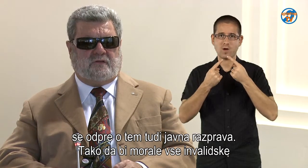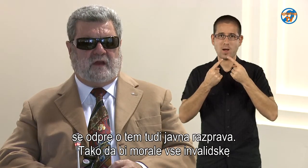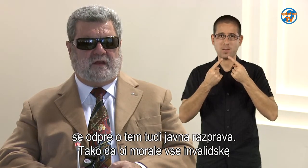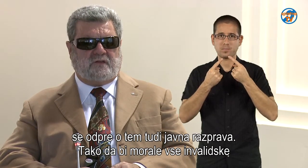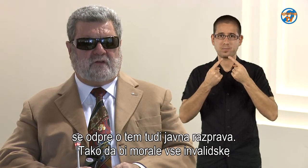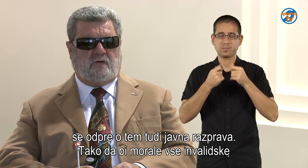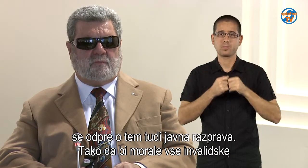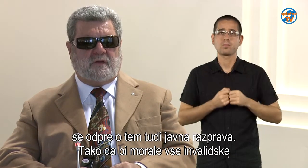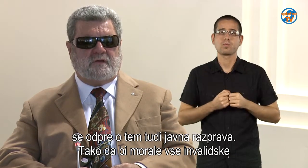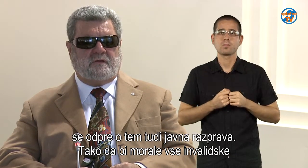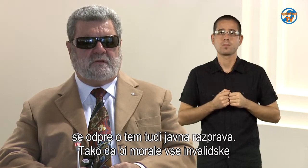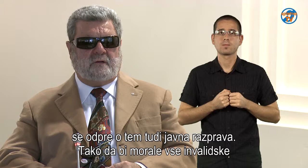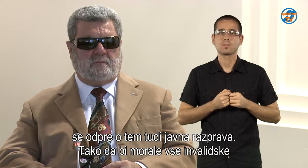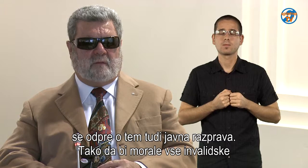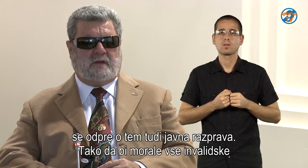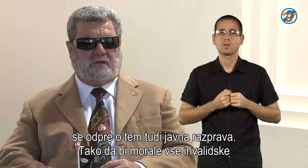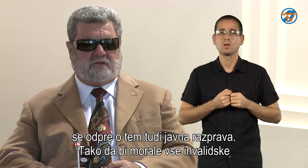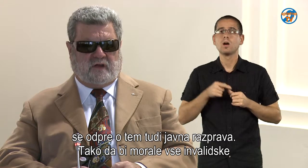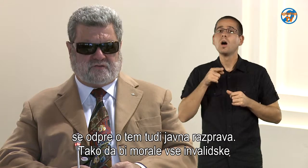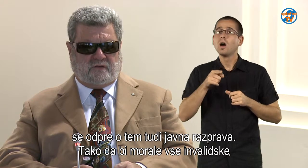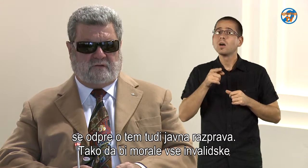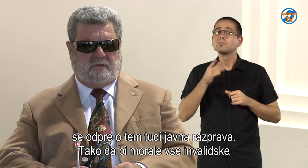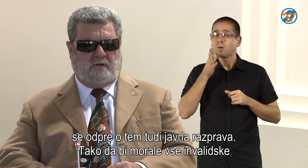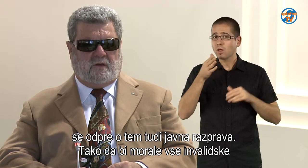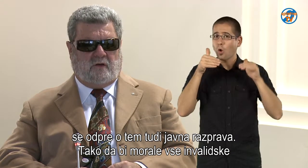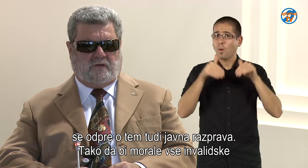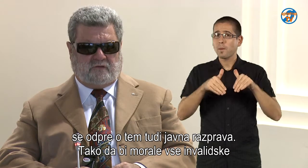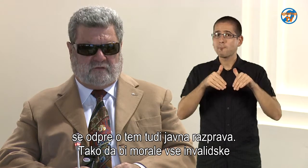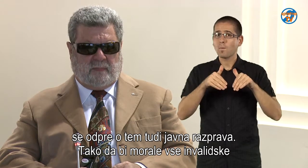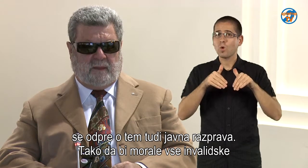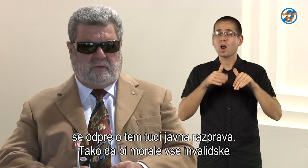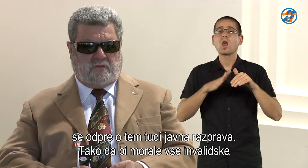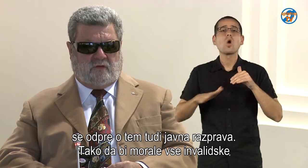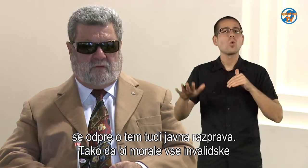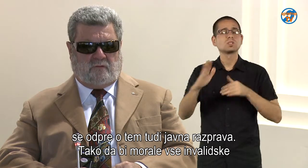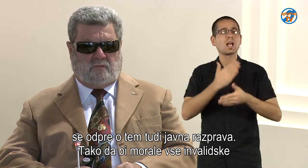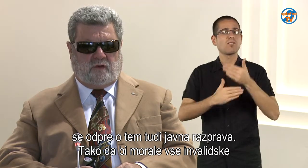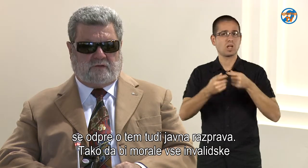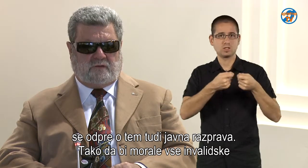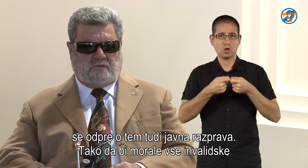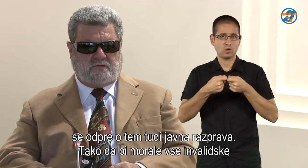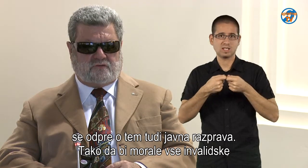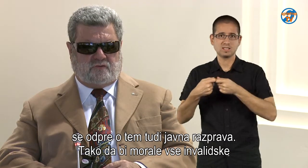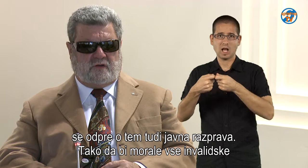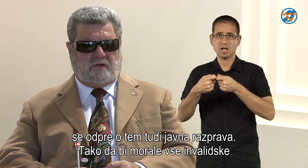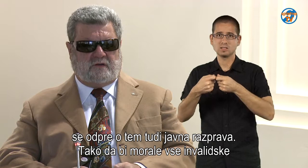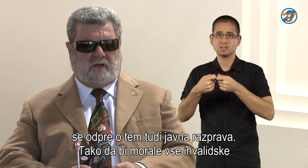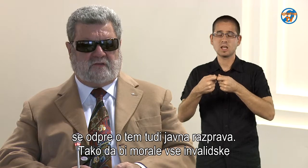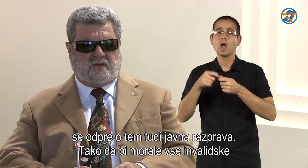there is an open public discussion on this. So, what should the Organization